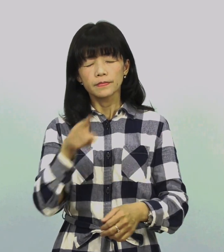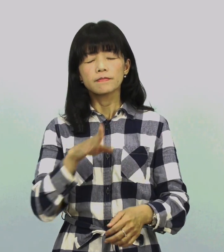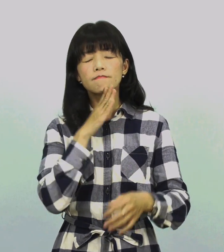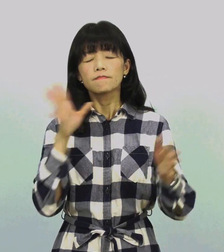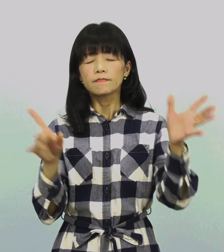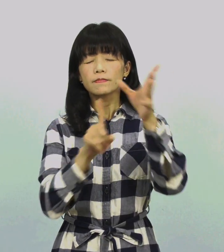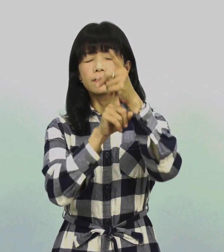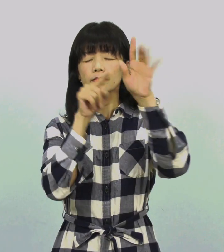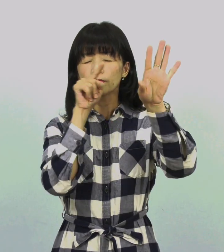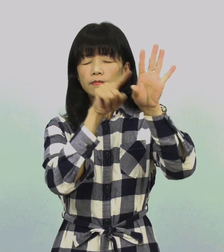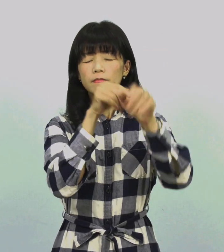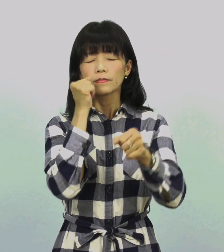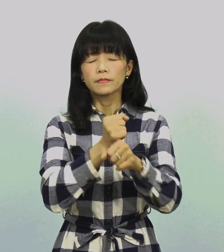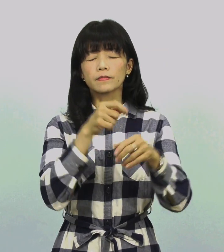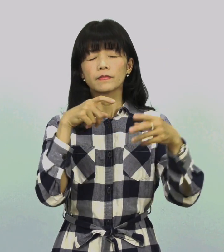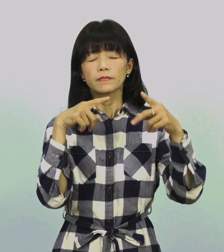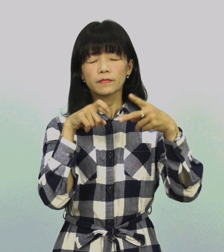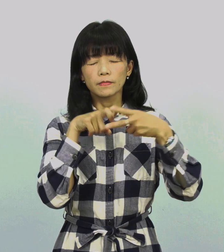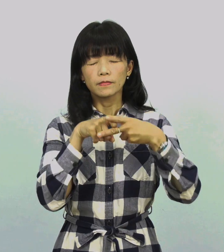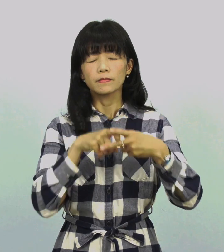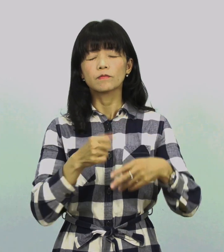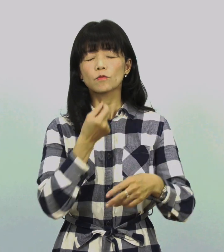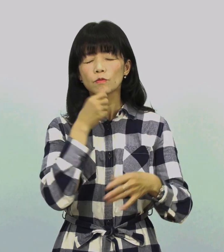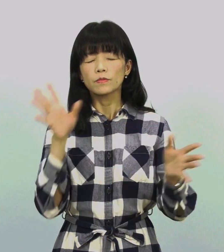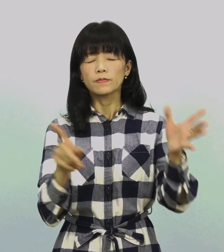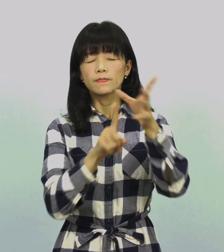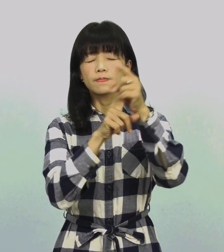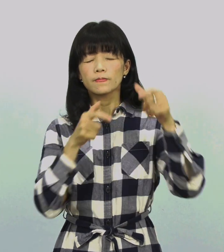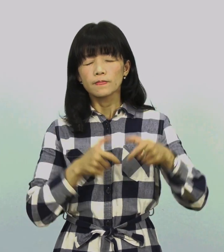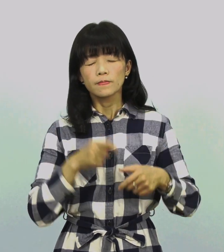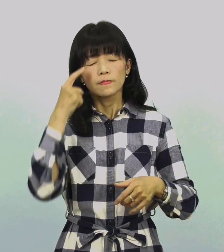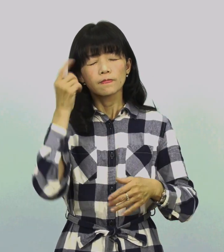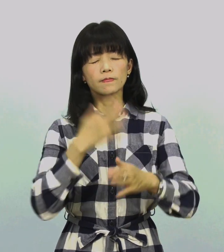所做的工，愿上帝你的心意能够成就在属